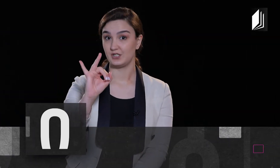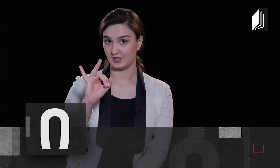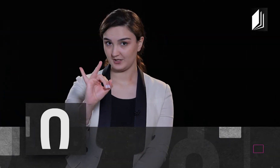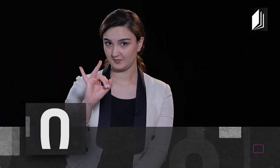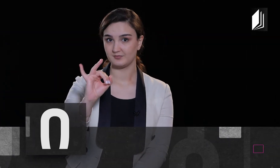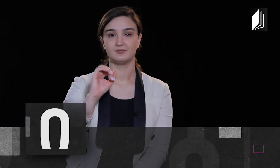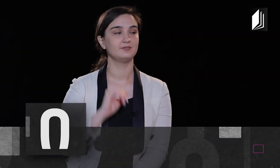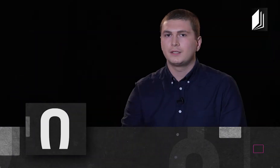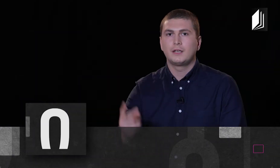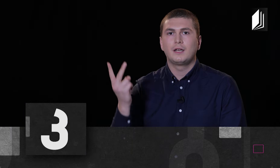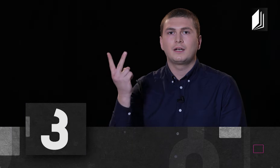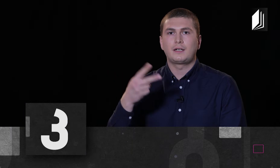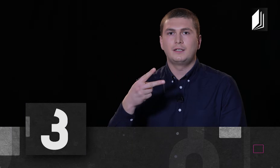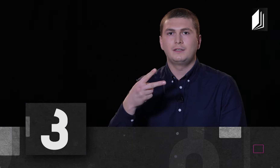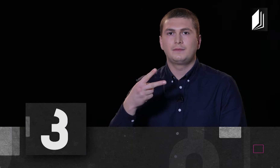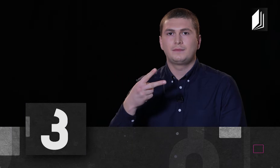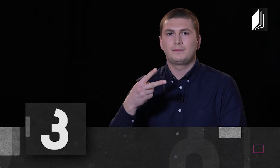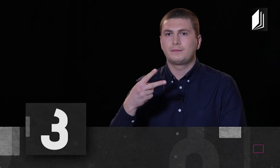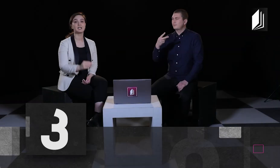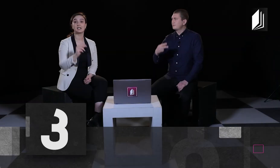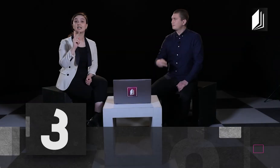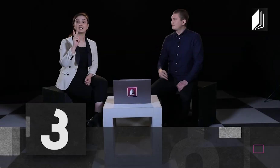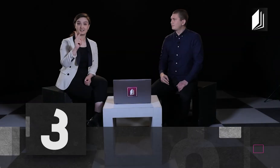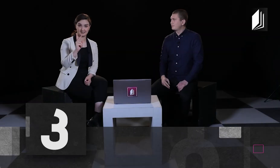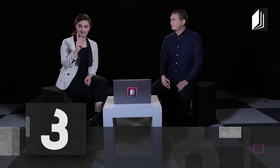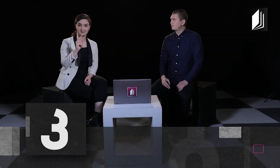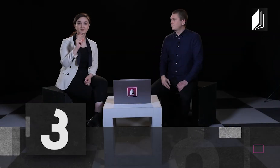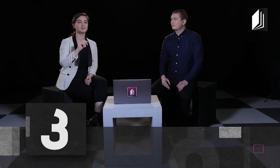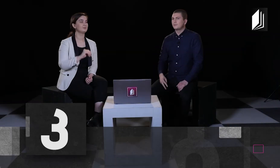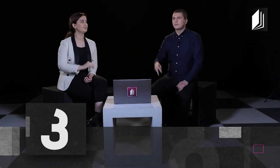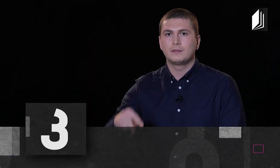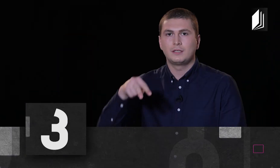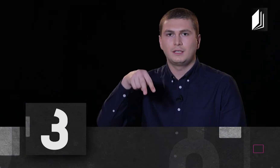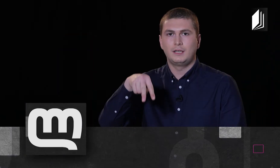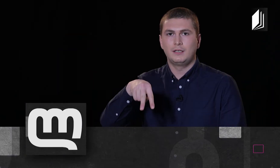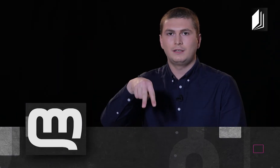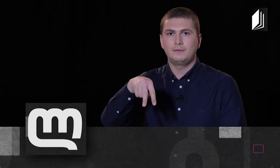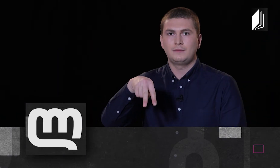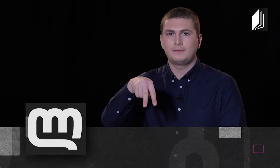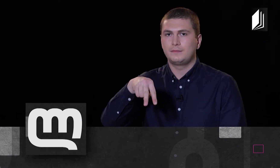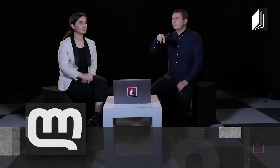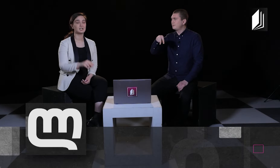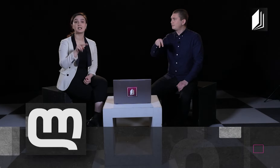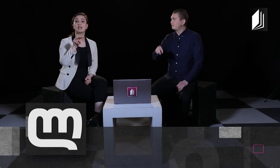I K K L